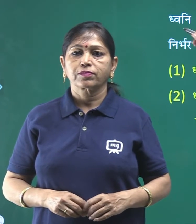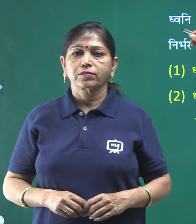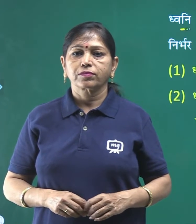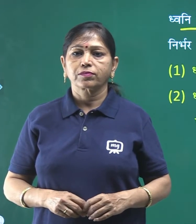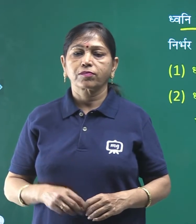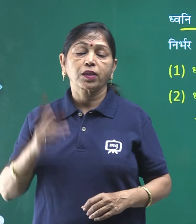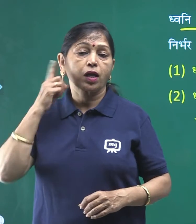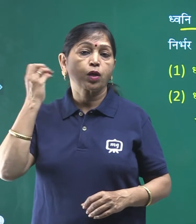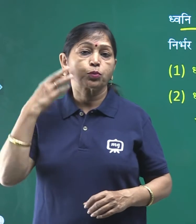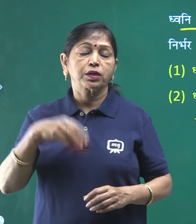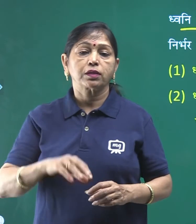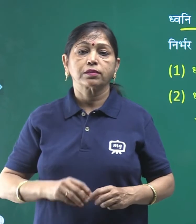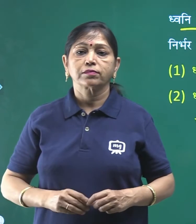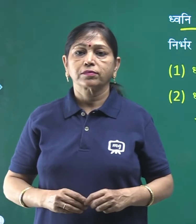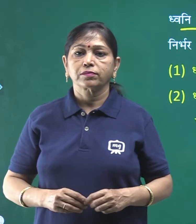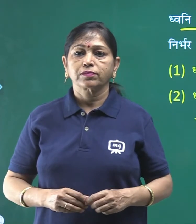ध्वनि की